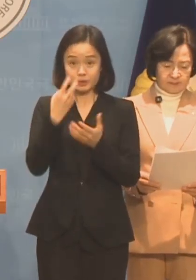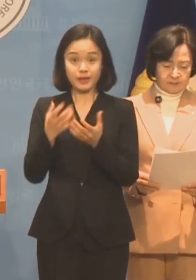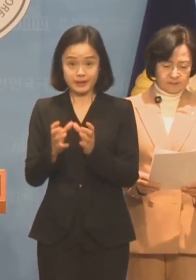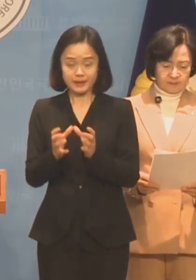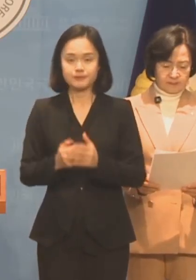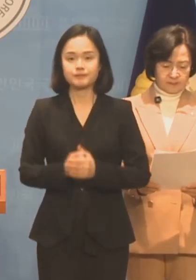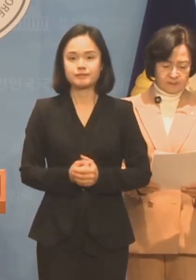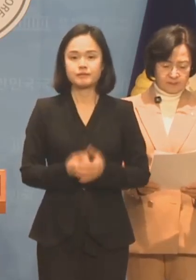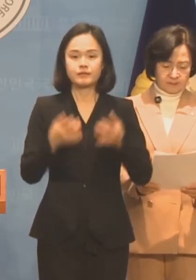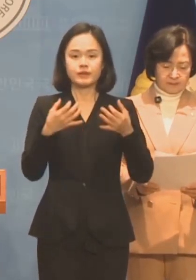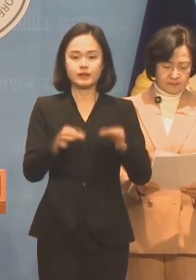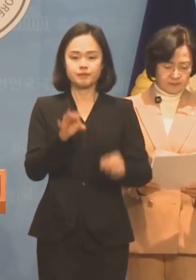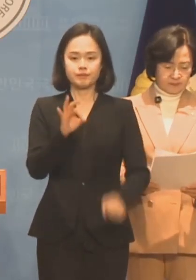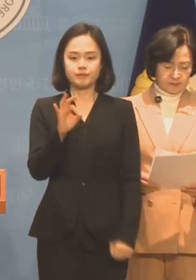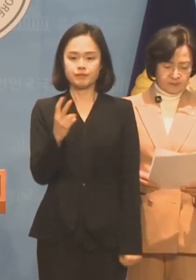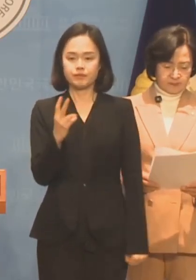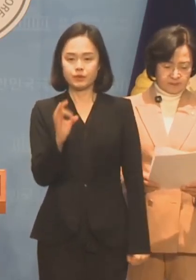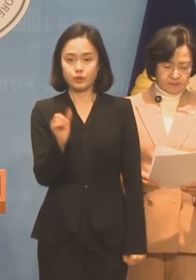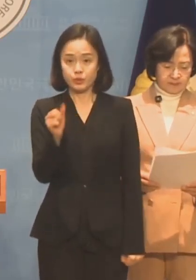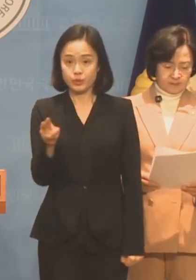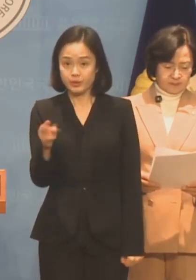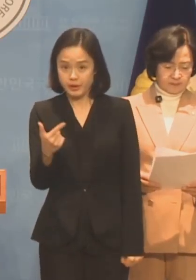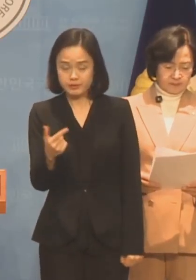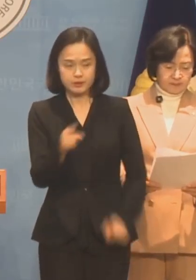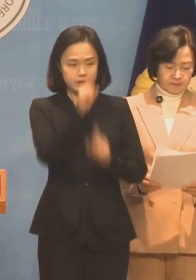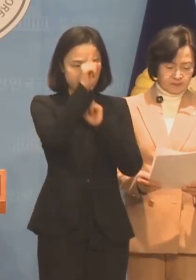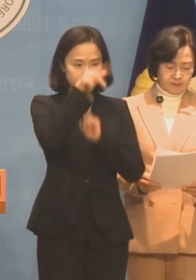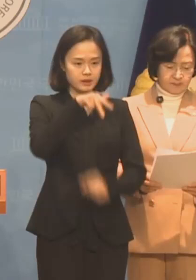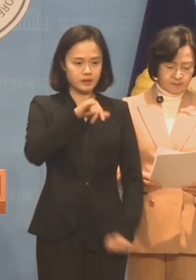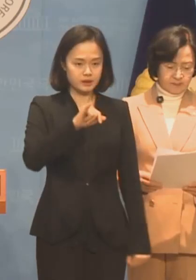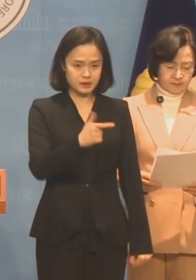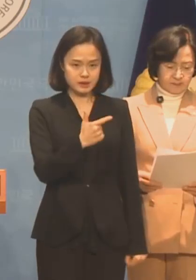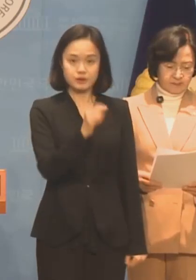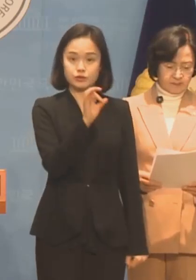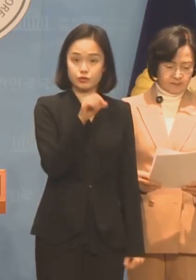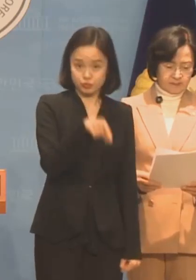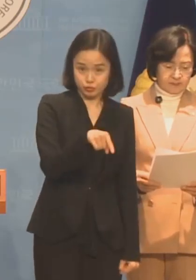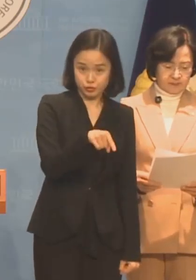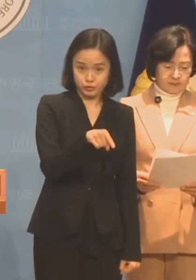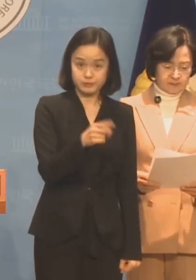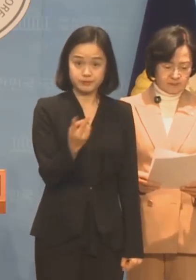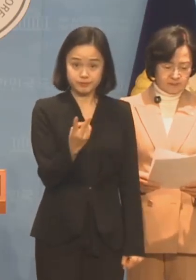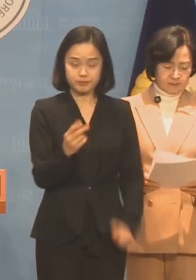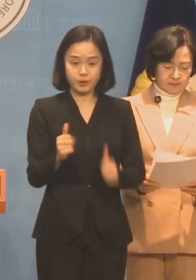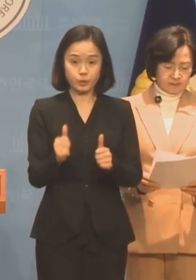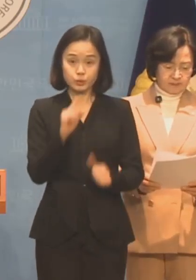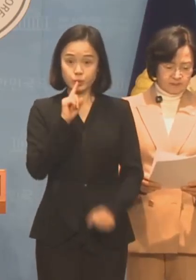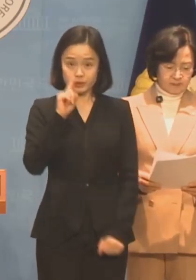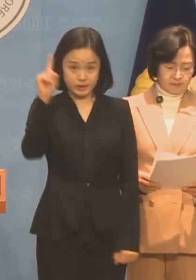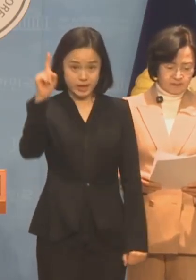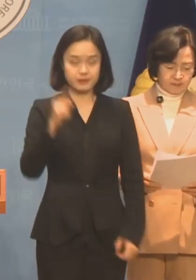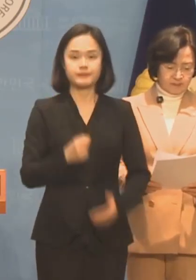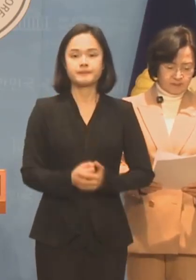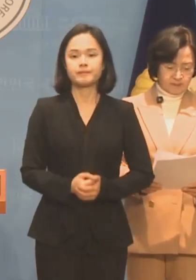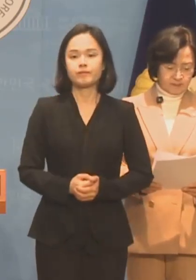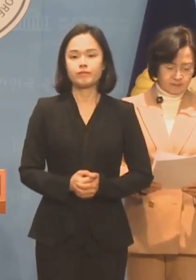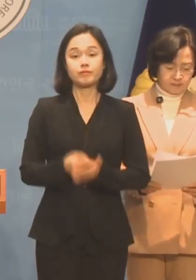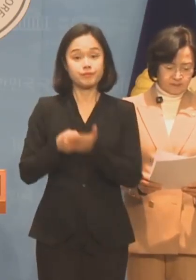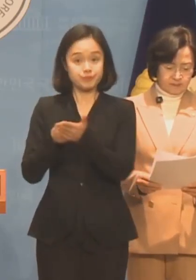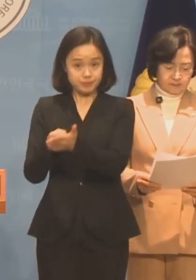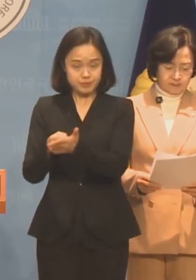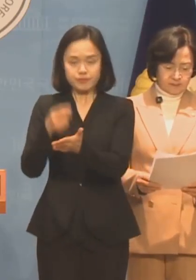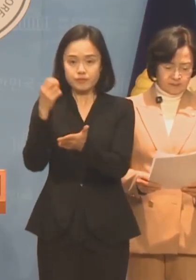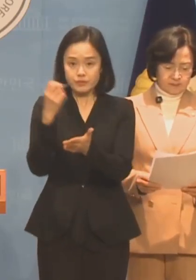장관, 이진우 전 수방사령관의 공소장과 12월 2일 김용현과의